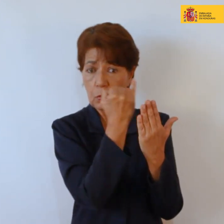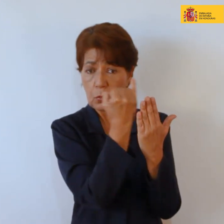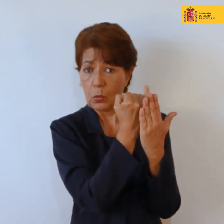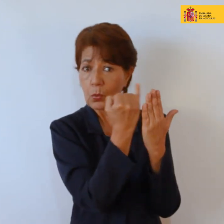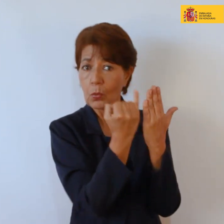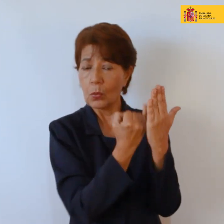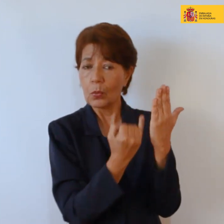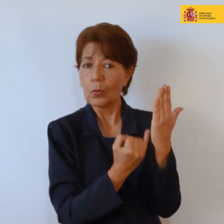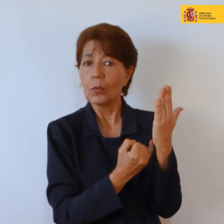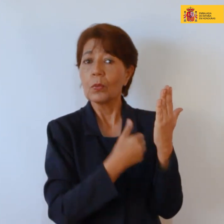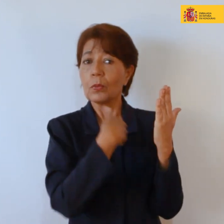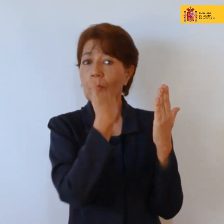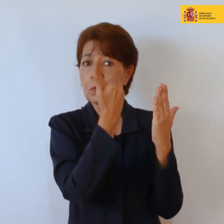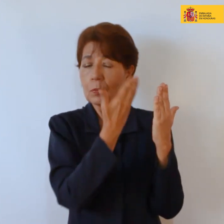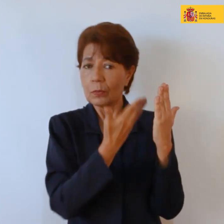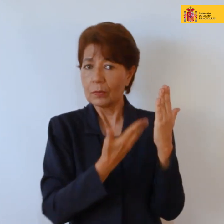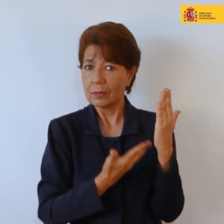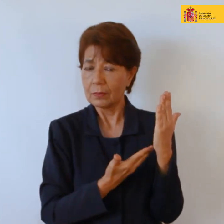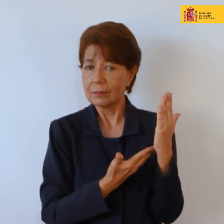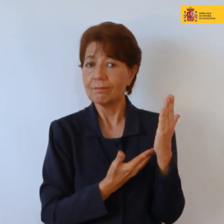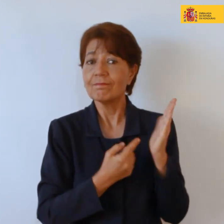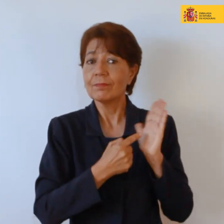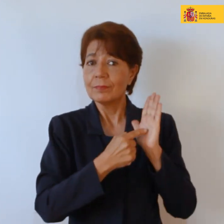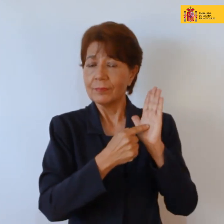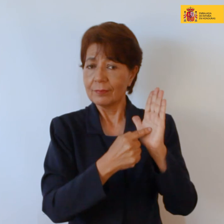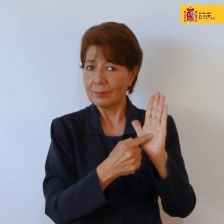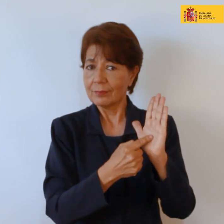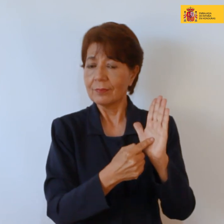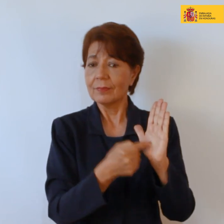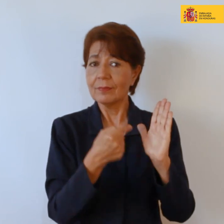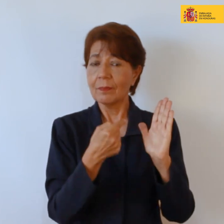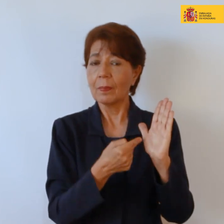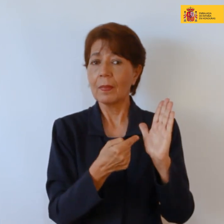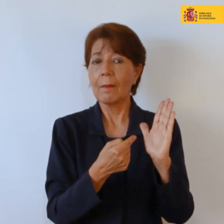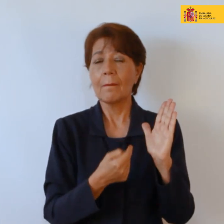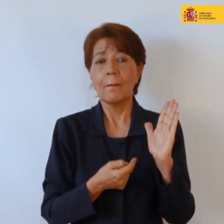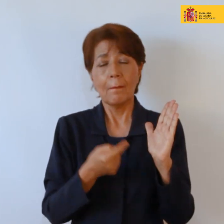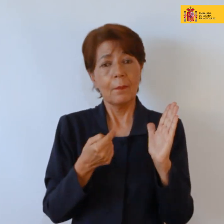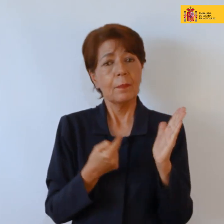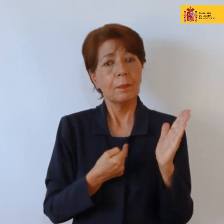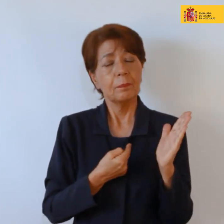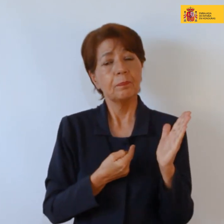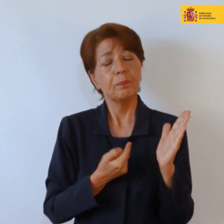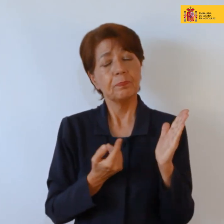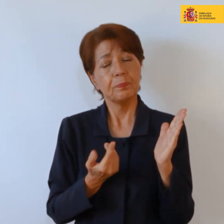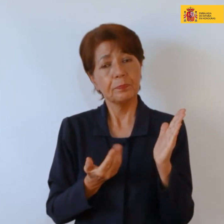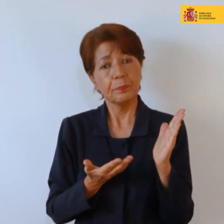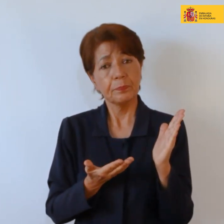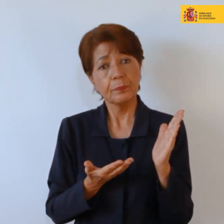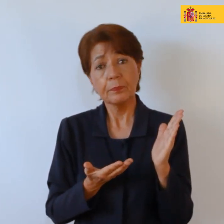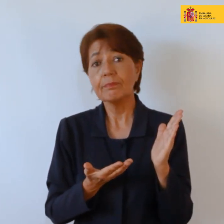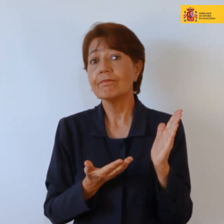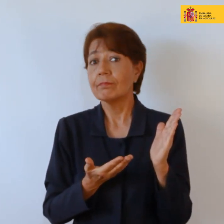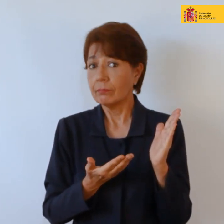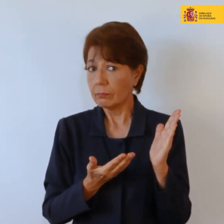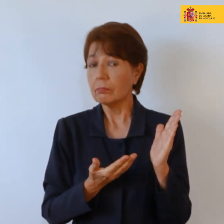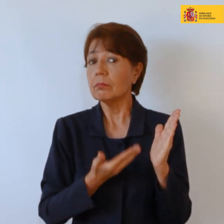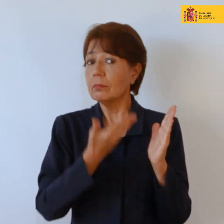configurar esta escena teatral hipotética que que es una escena